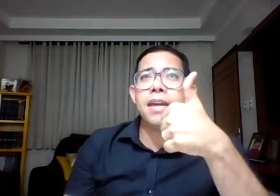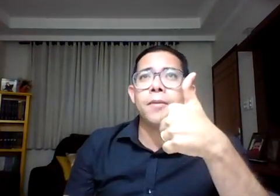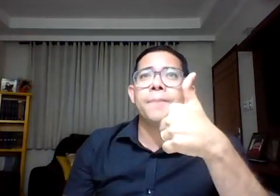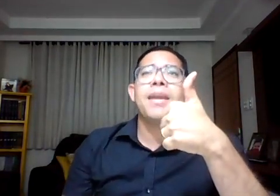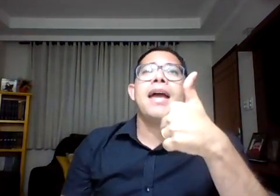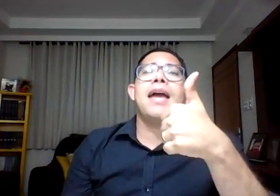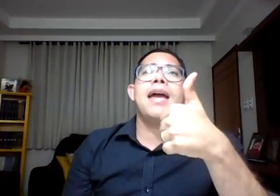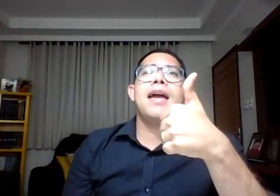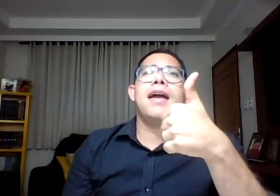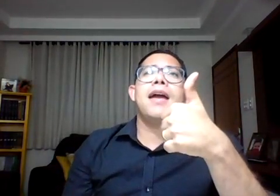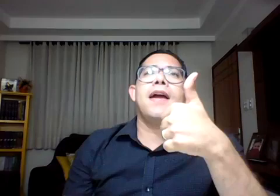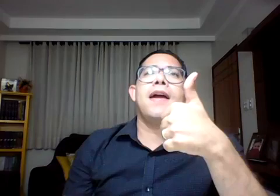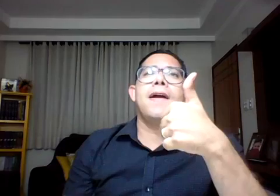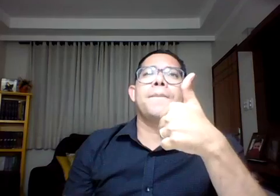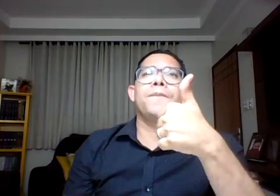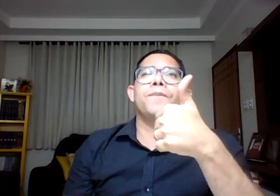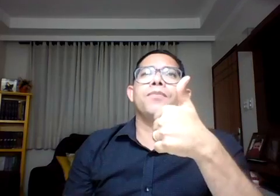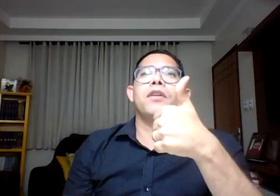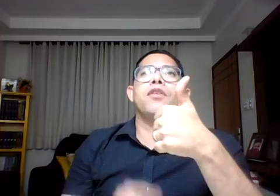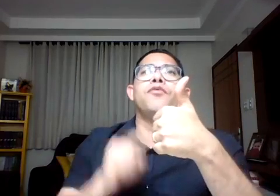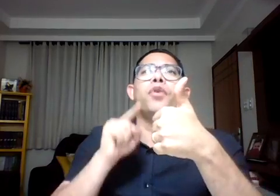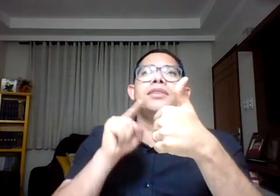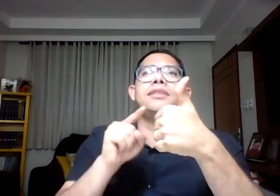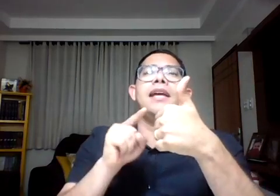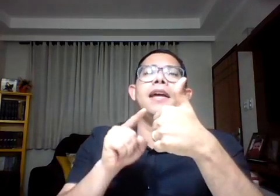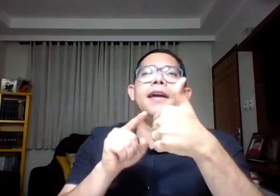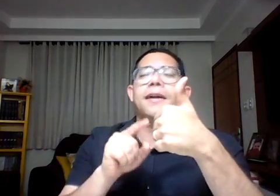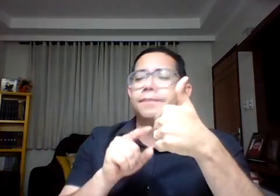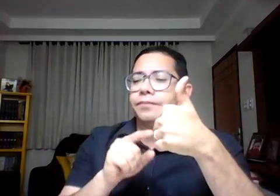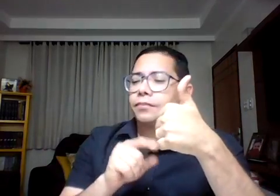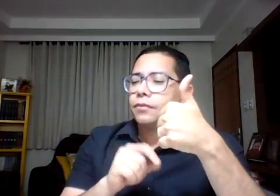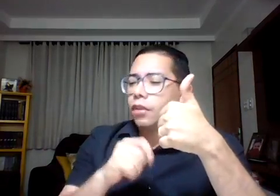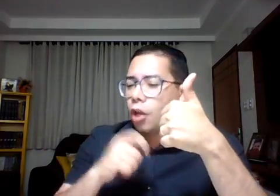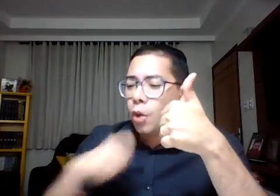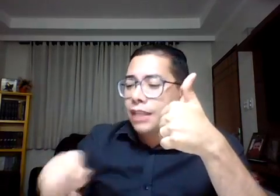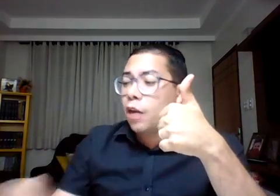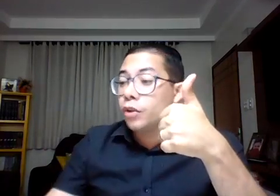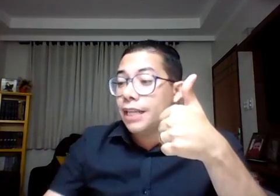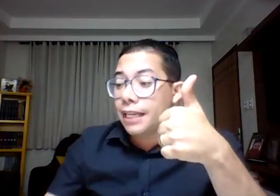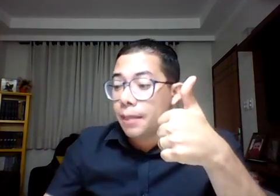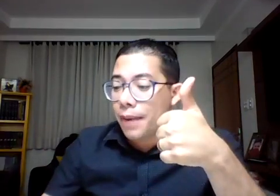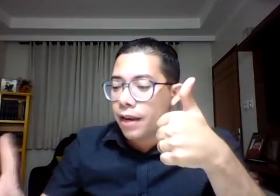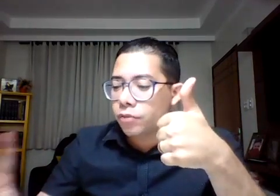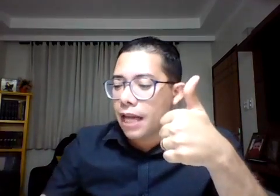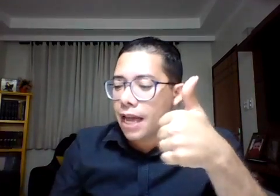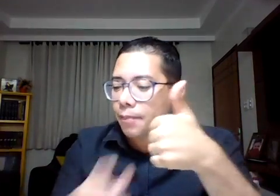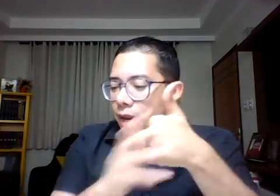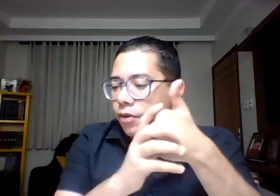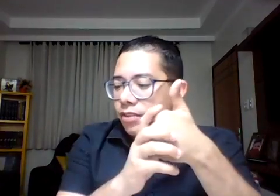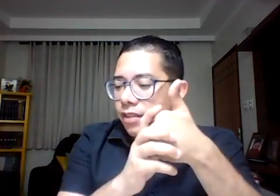primeiro é você... Eu até anotei aqui para não